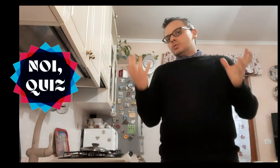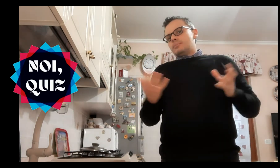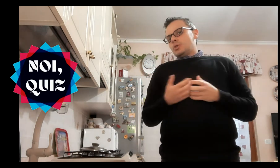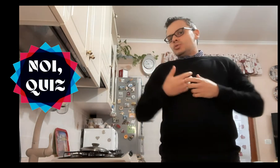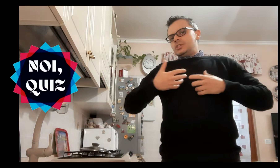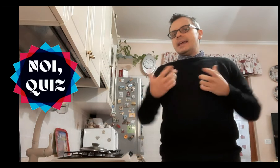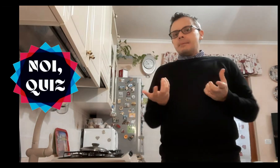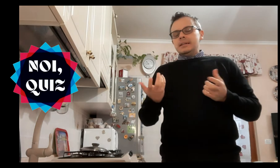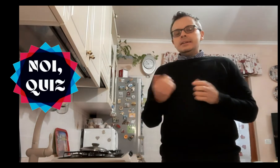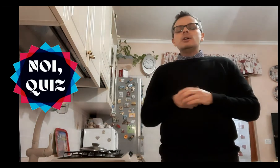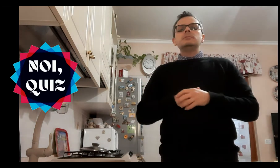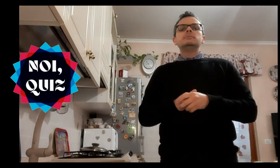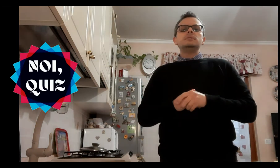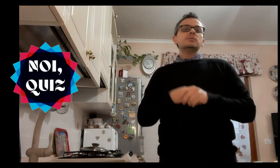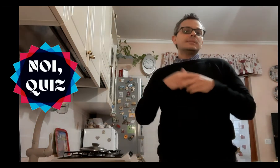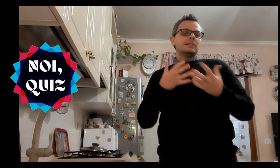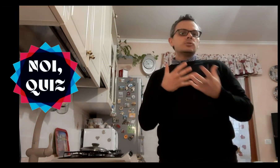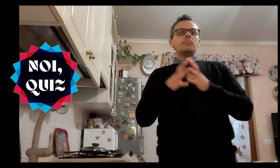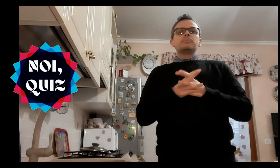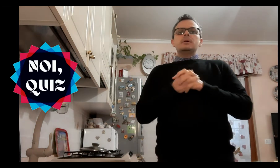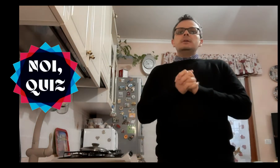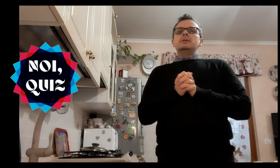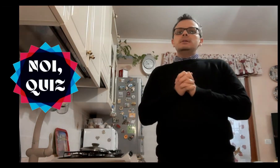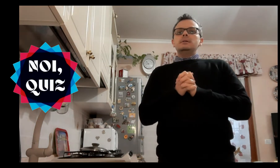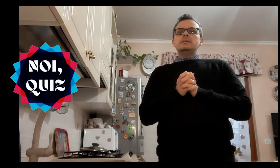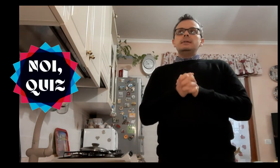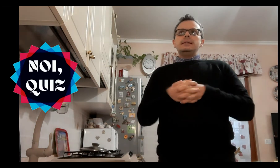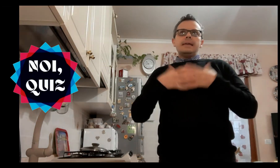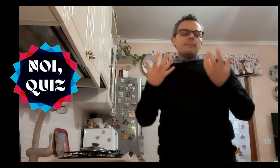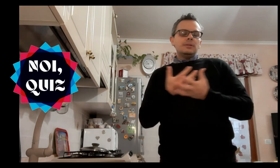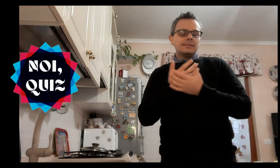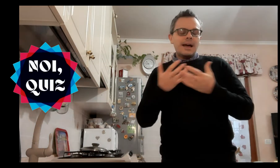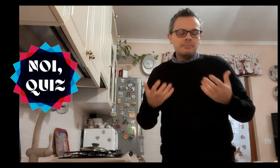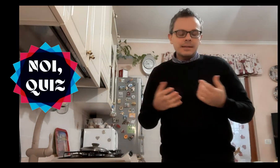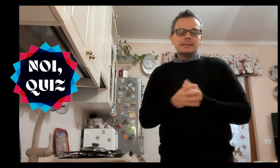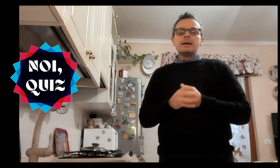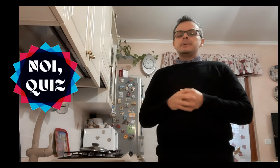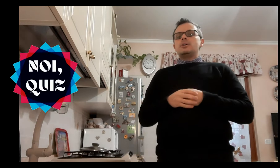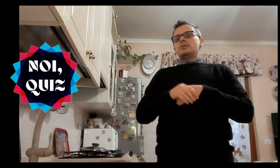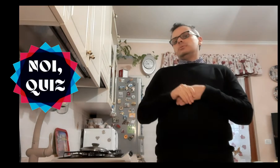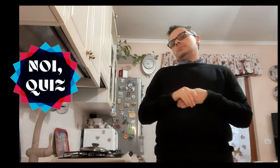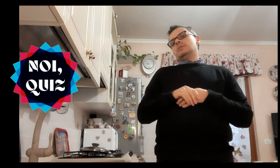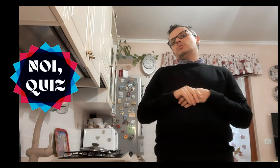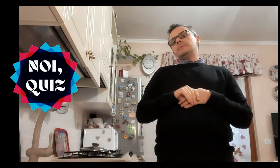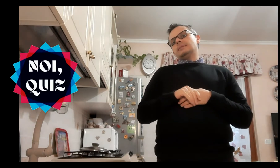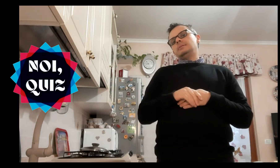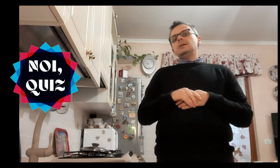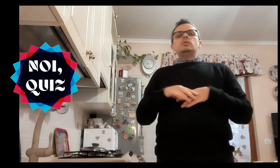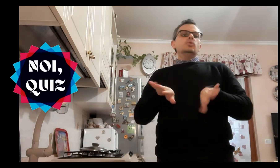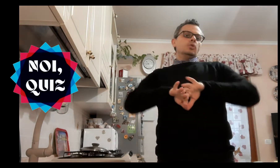po' inconciliabili, no? Io stesso li amo entrambi in realtà, però ecco, in alcuni piatti non ho